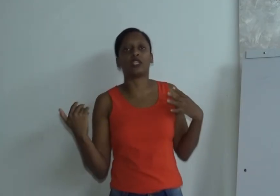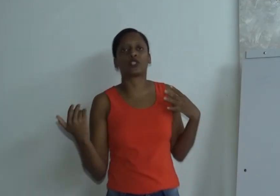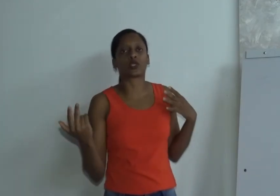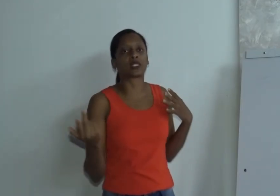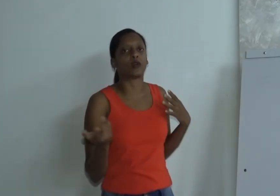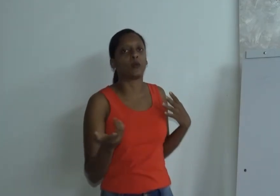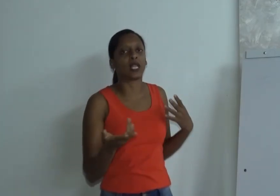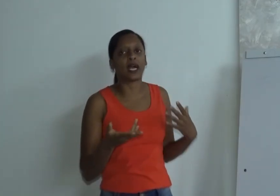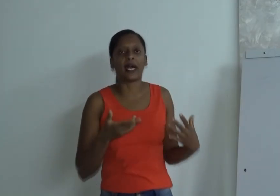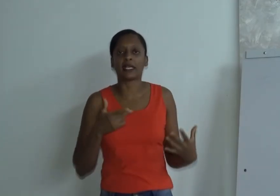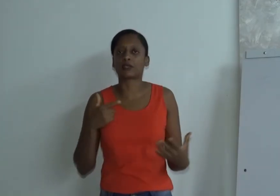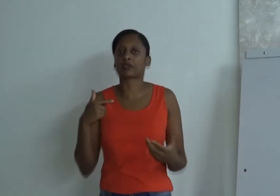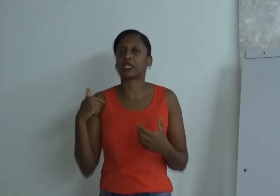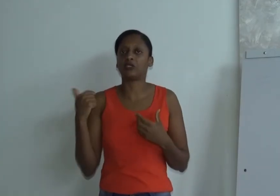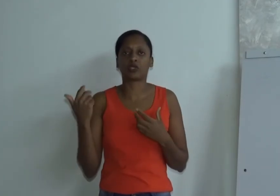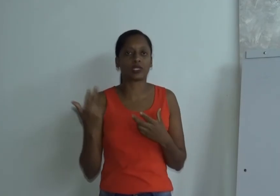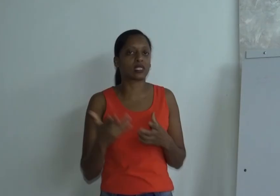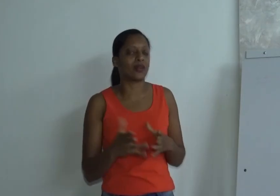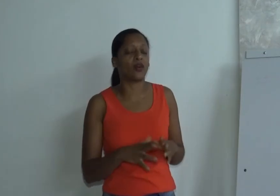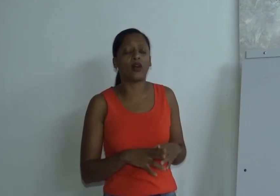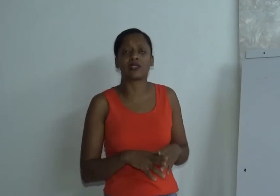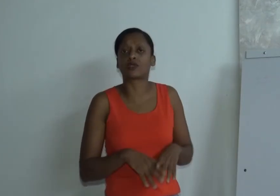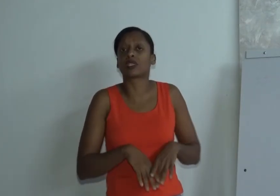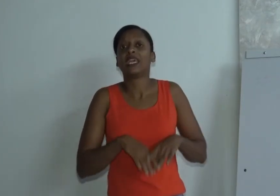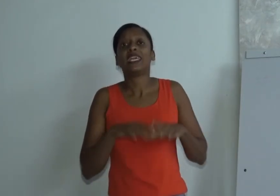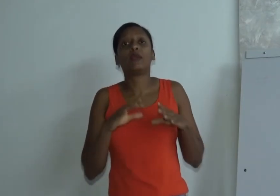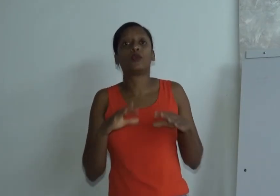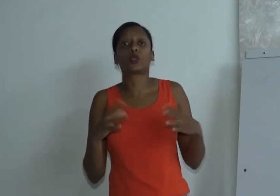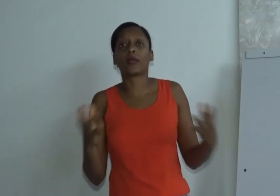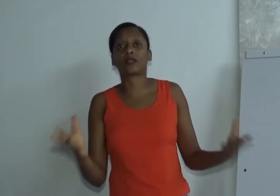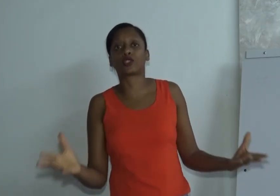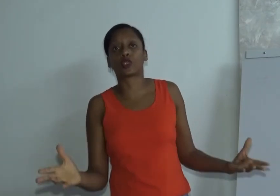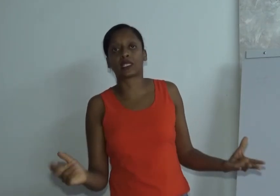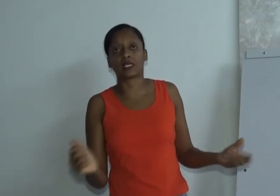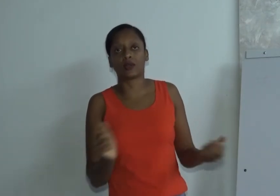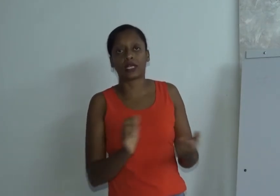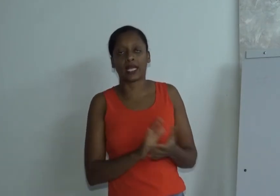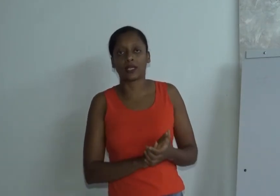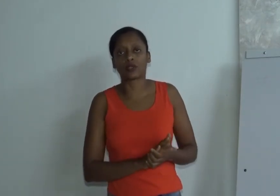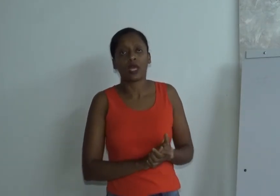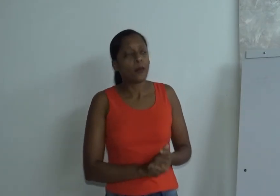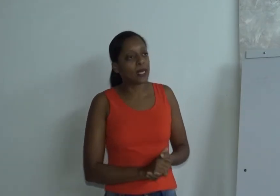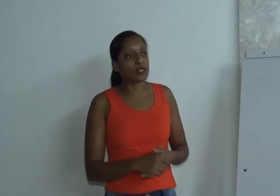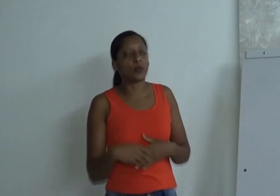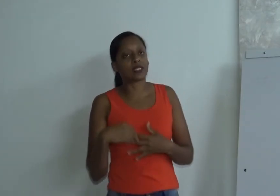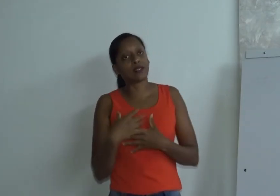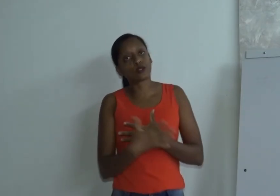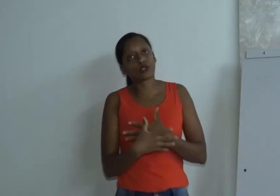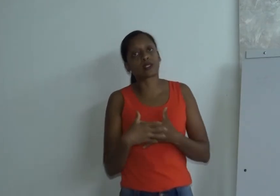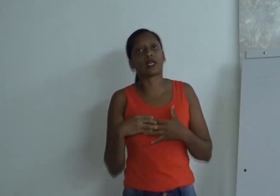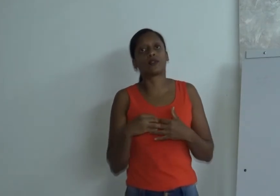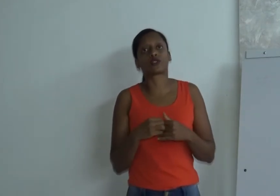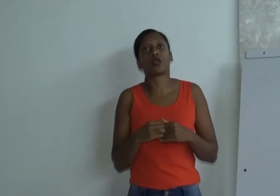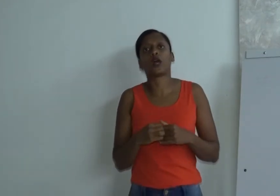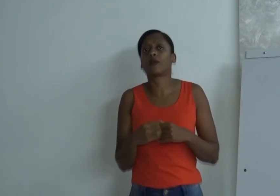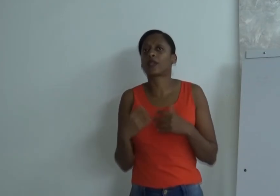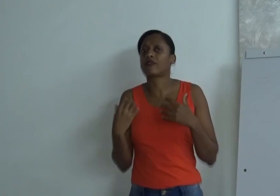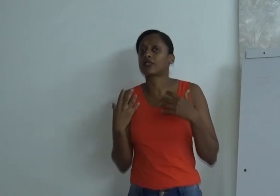de osteoblastos, nem de osteócitos, e muito menos de osteoclasto. Mas eu preciso de células novas para fazer